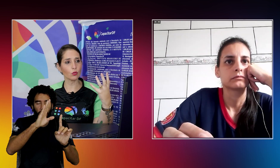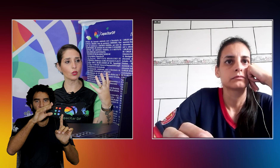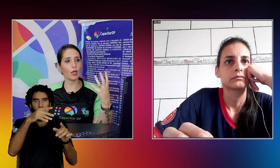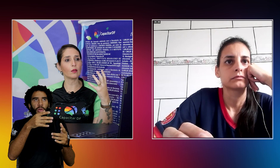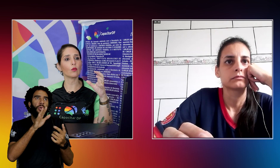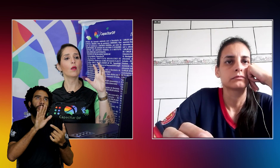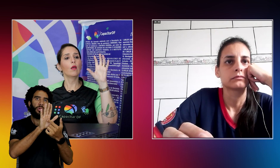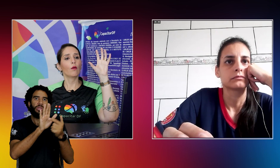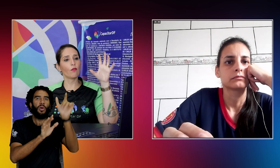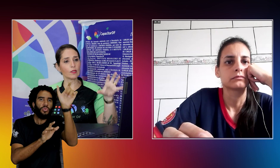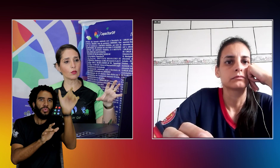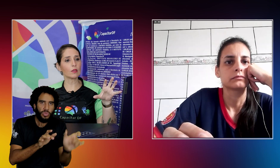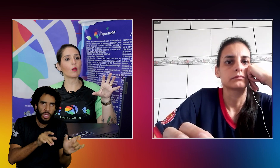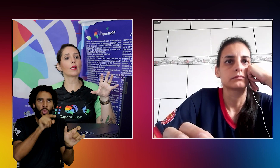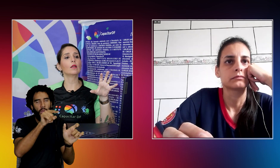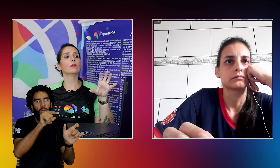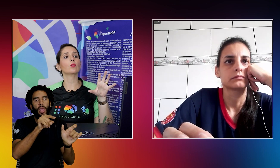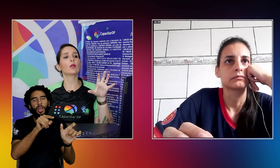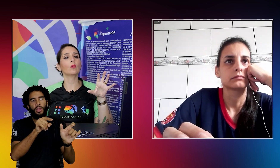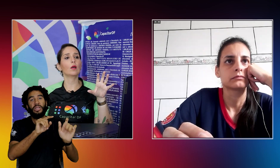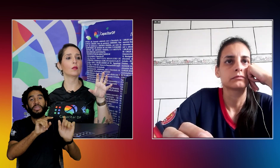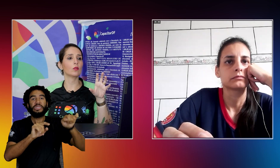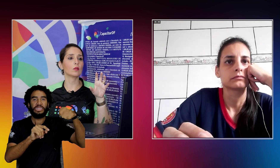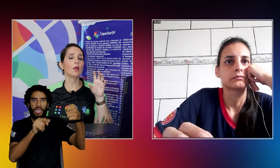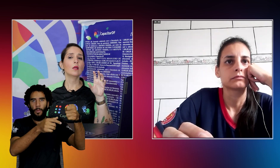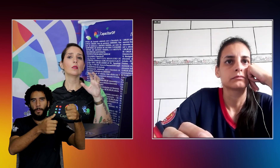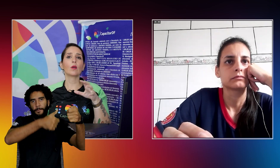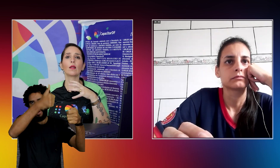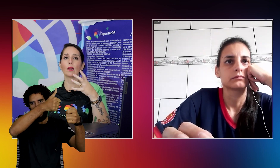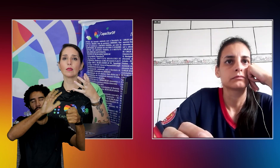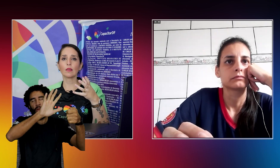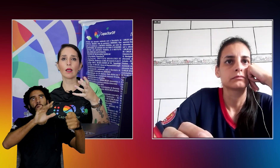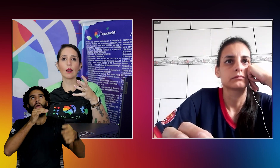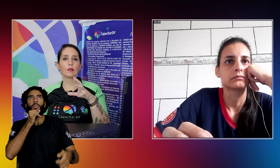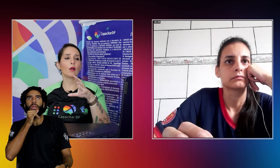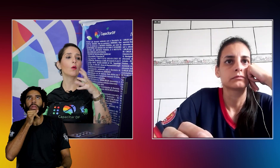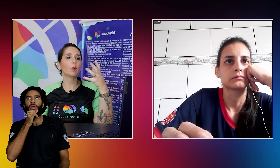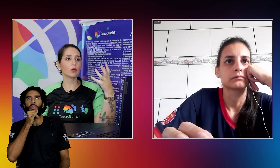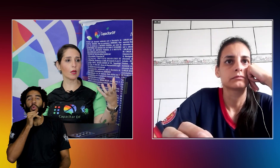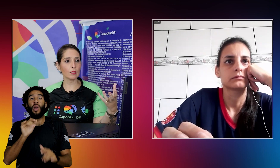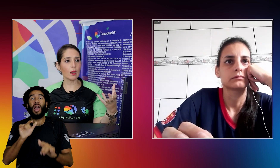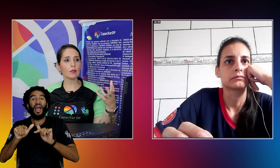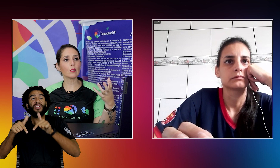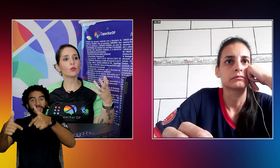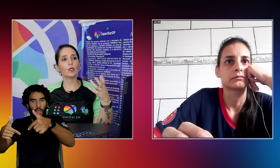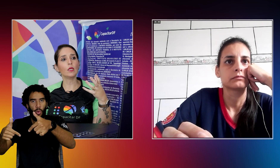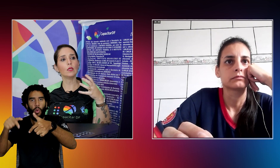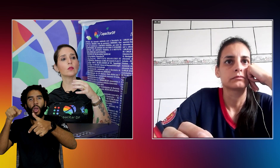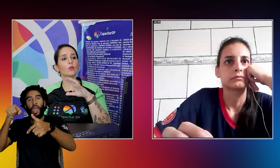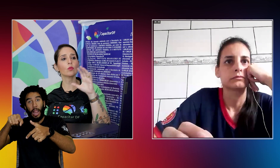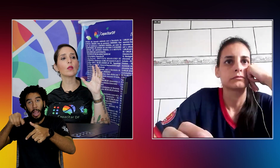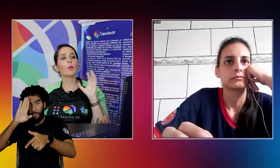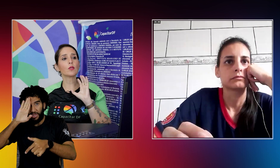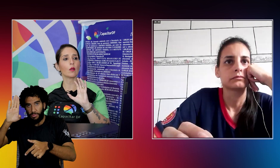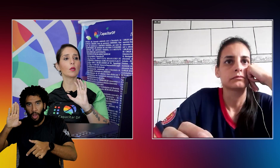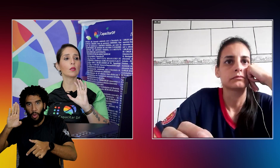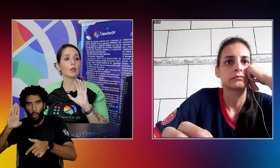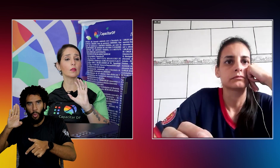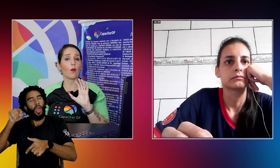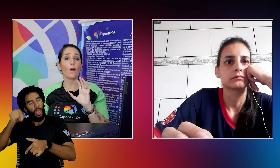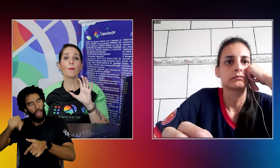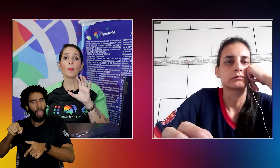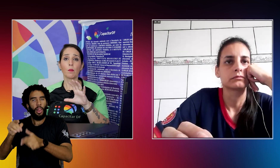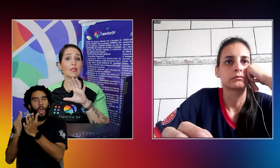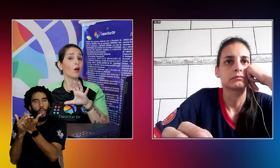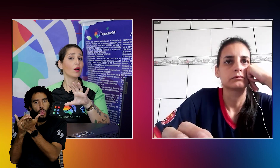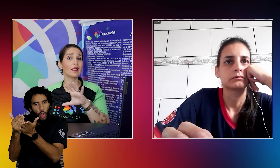ao sujeito, eu vou fazer o sinal daquele sujeito antes. Se eu quero dar destaque à ação, eu posso trazer a ação no início. Tudo depende da minha